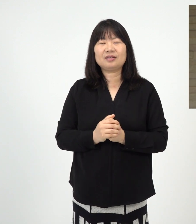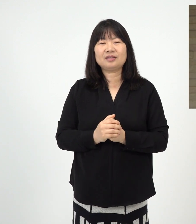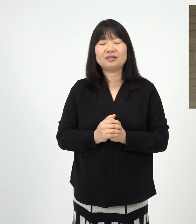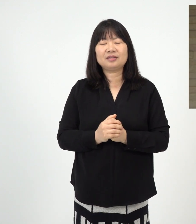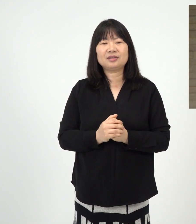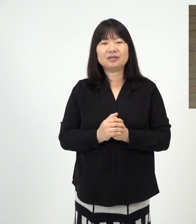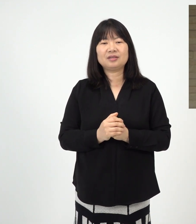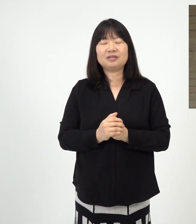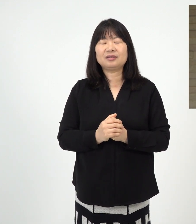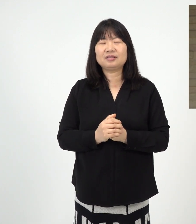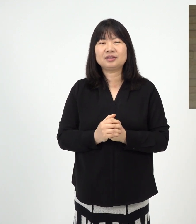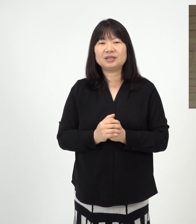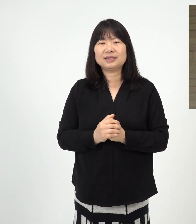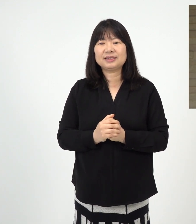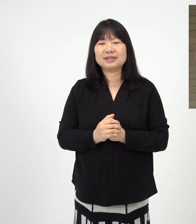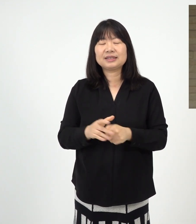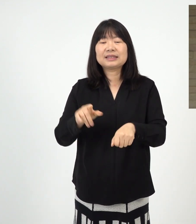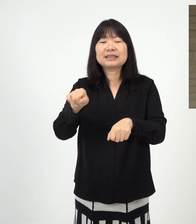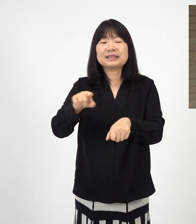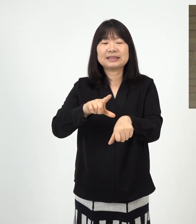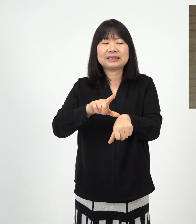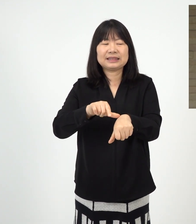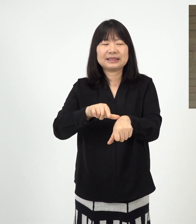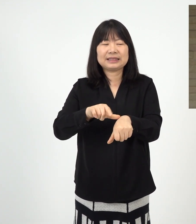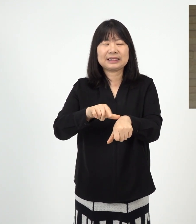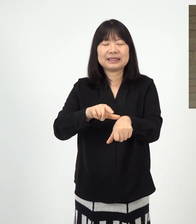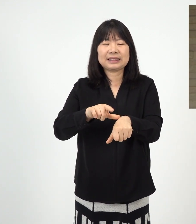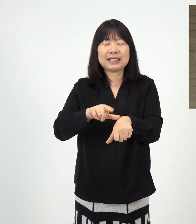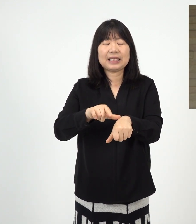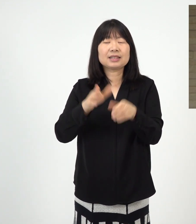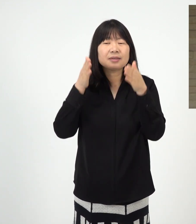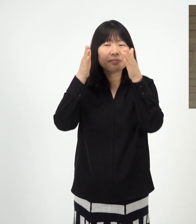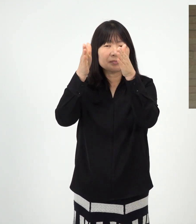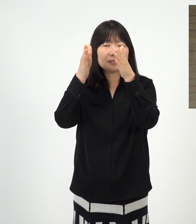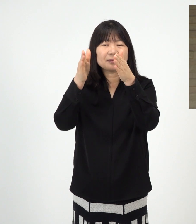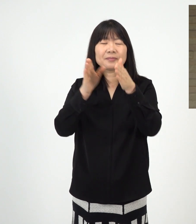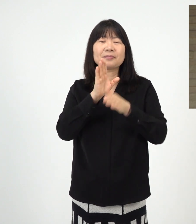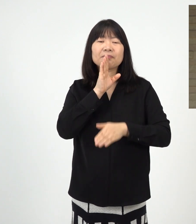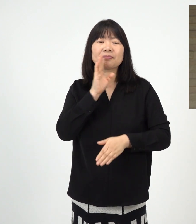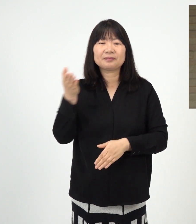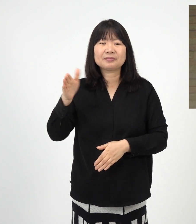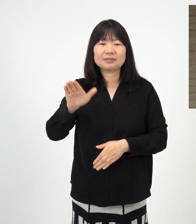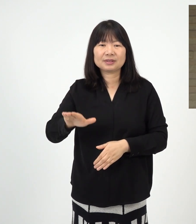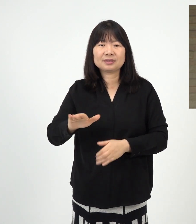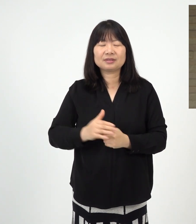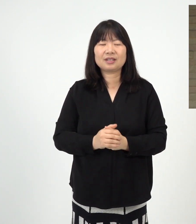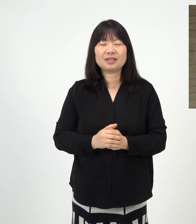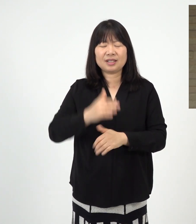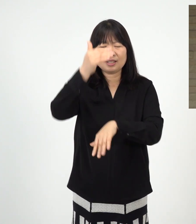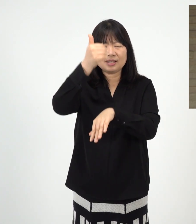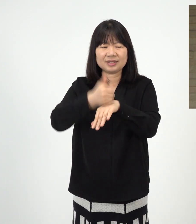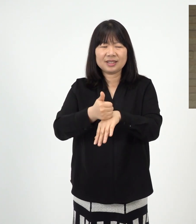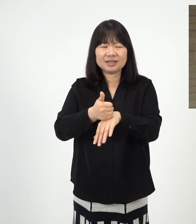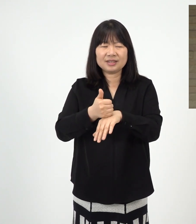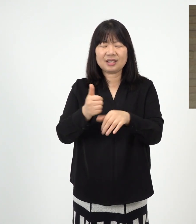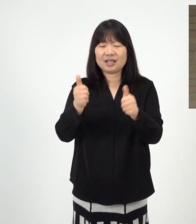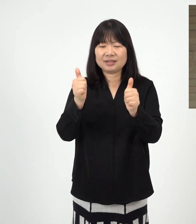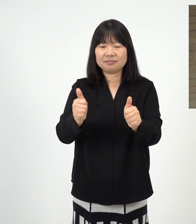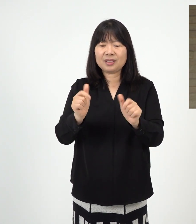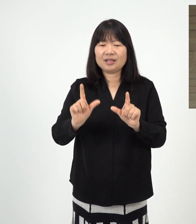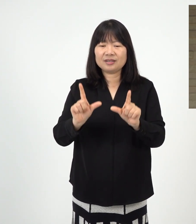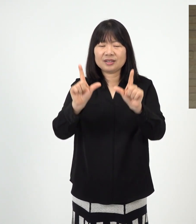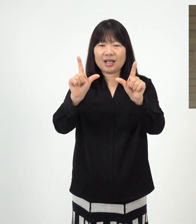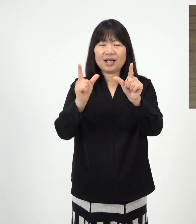부분은 그 시간을 지향하는 것은 맞지만 사실 최종적 심판의